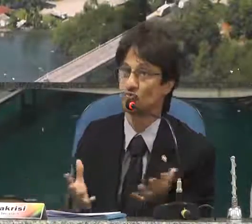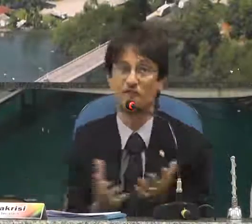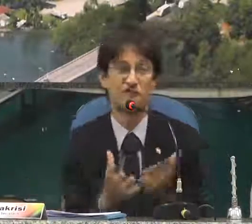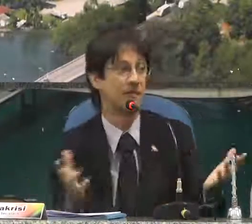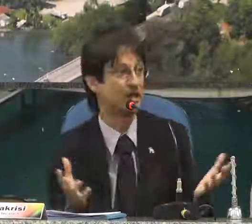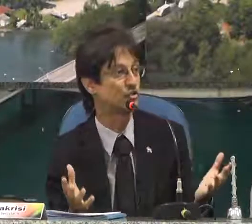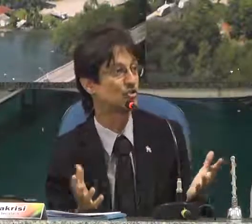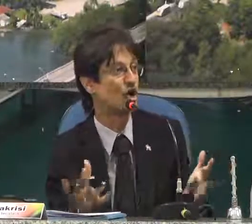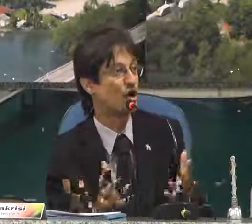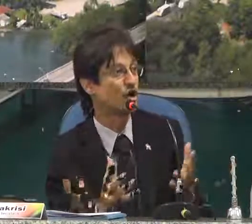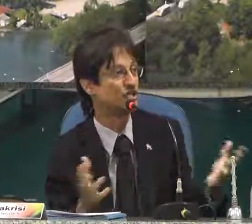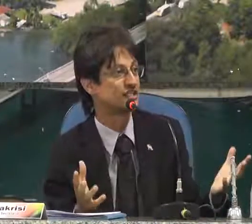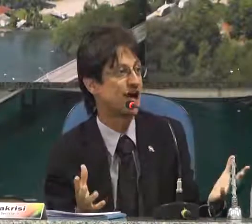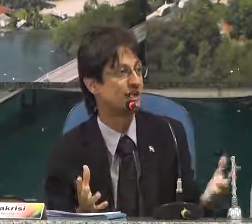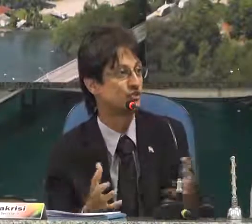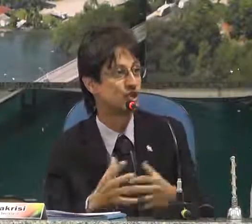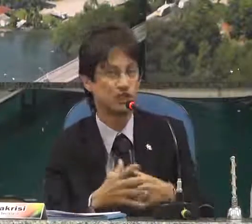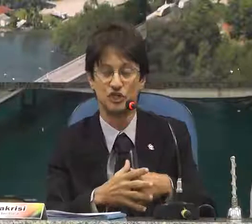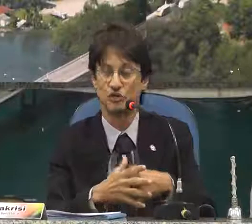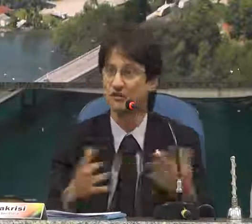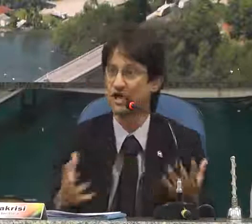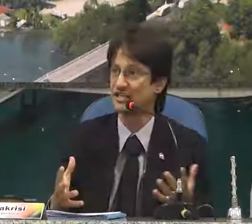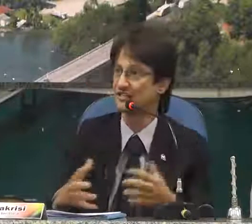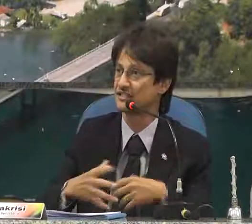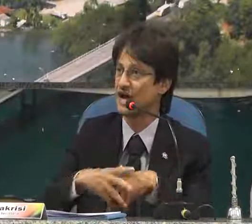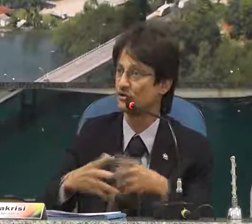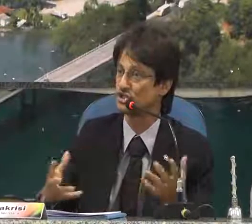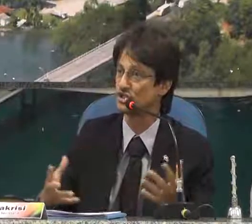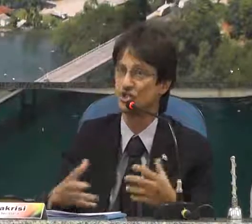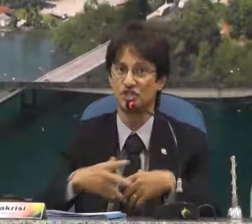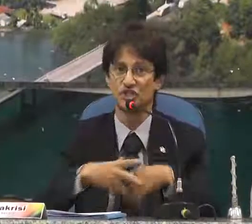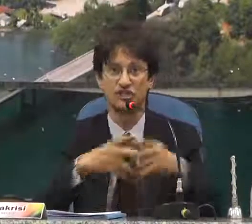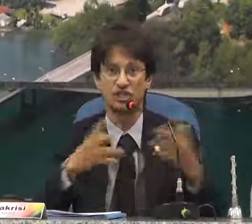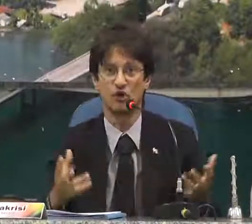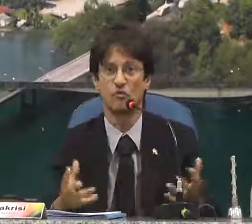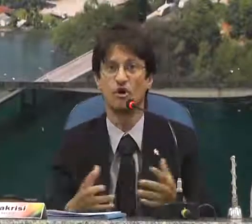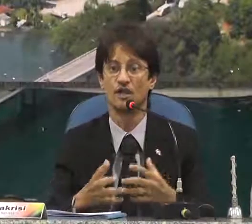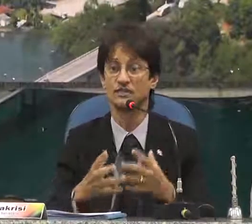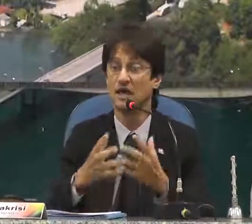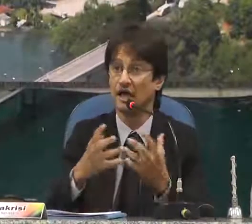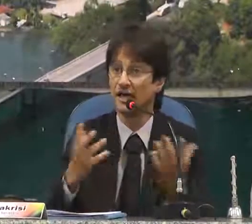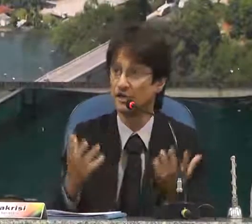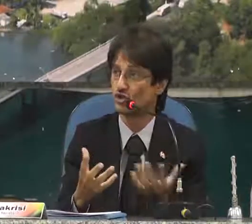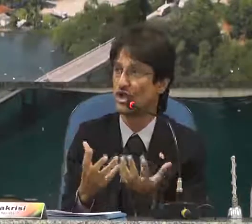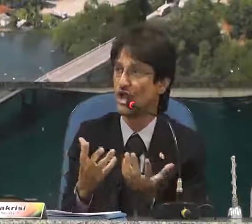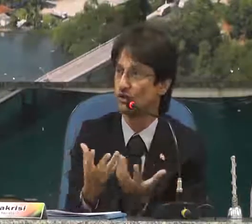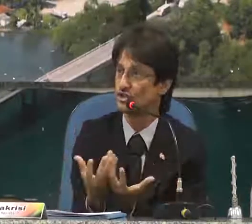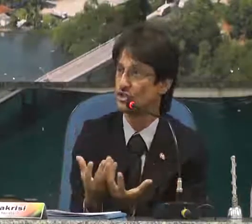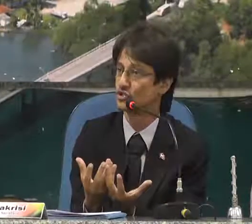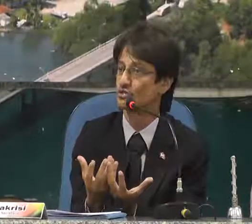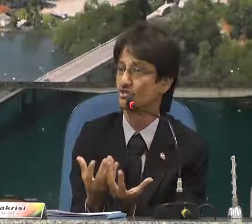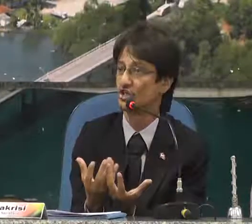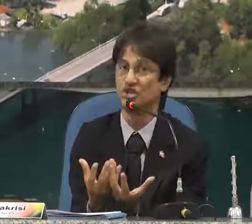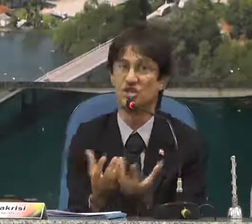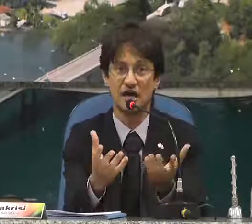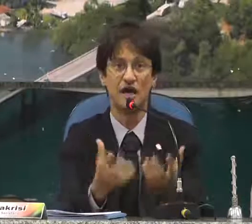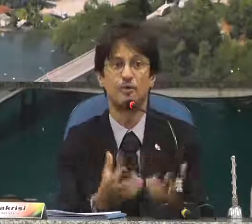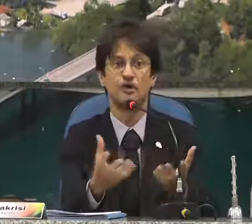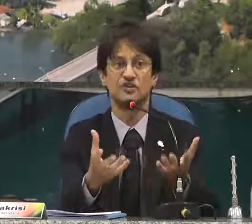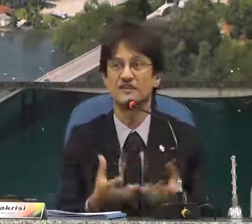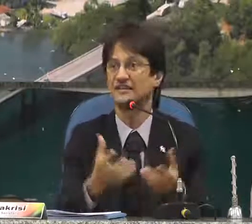os movimentos organizados de igualdade racial, de indígenas, de quilombolas, no geral, de discussão de